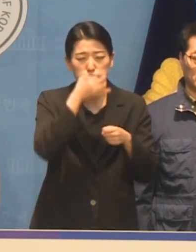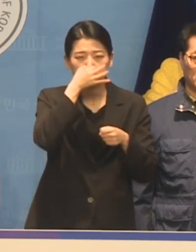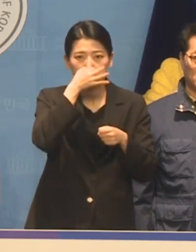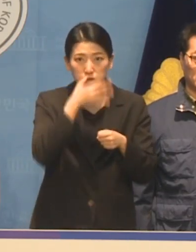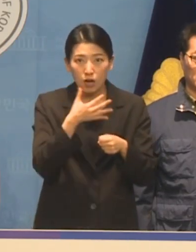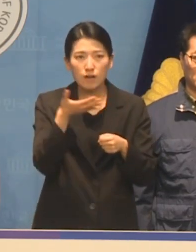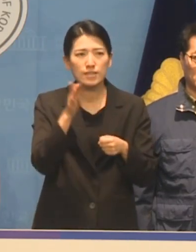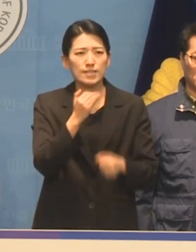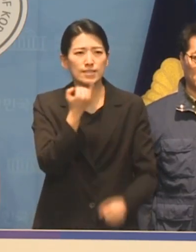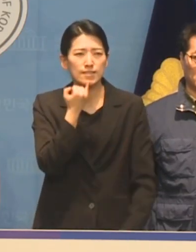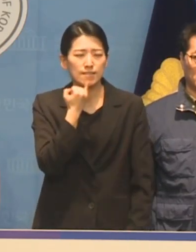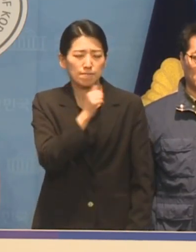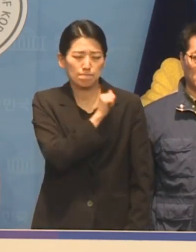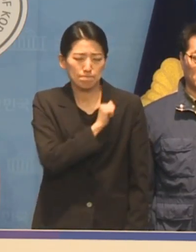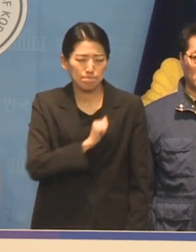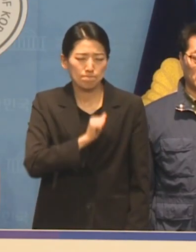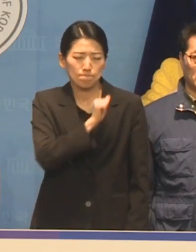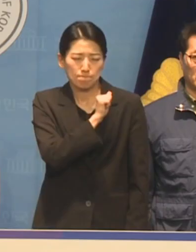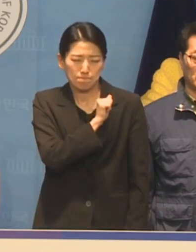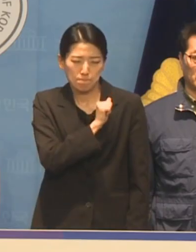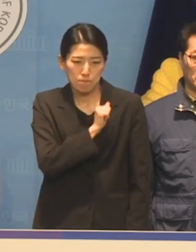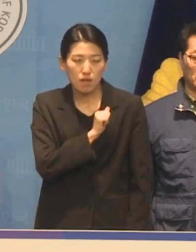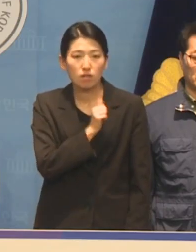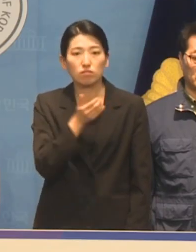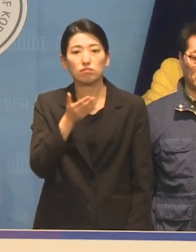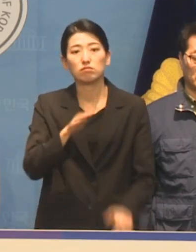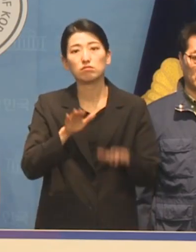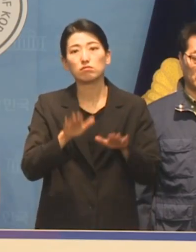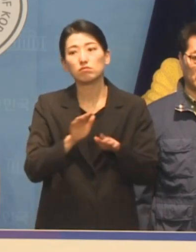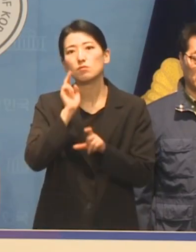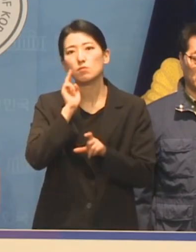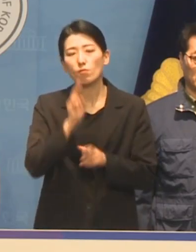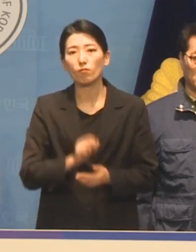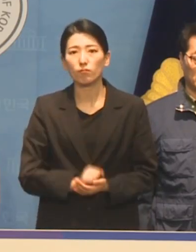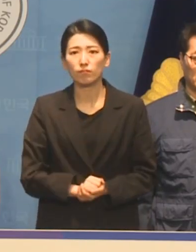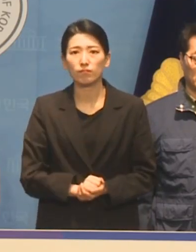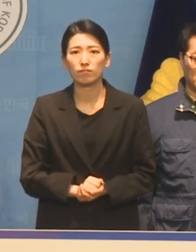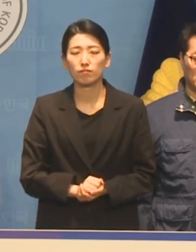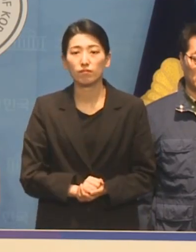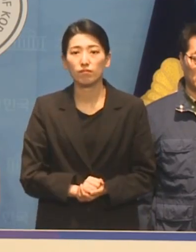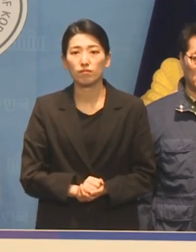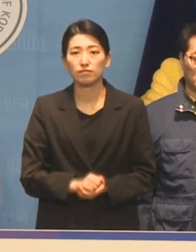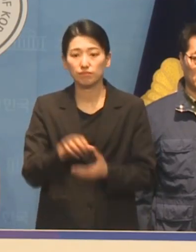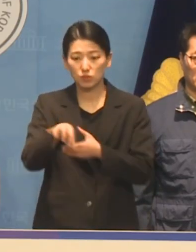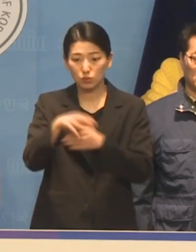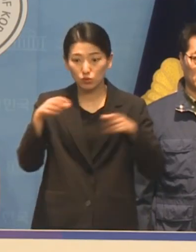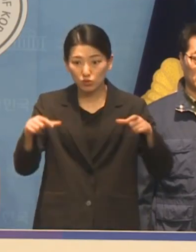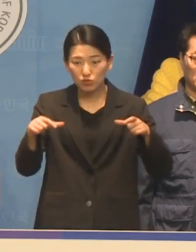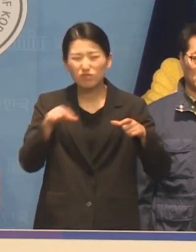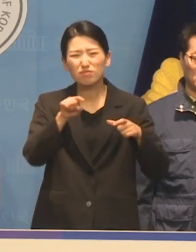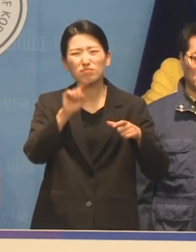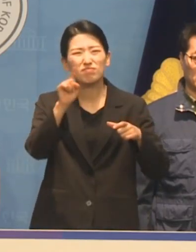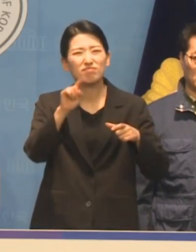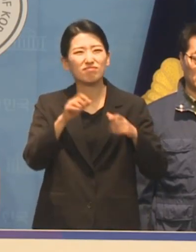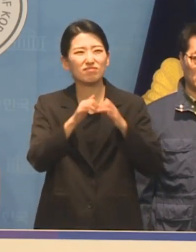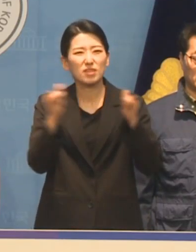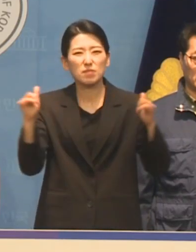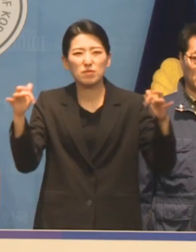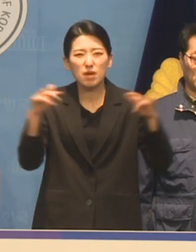무척 잔혹합니다. 오랜 세월 동안 집회에 관련된 종로 구민들도